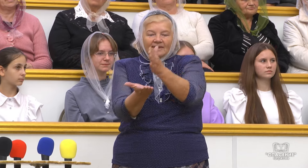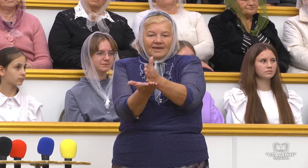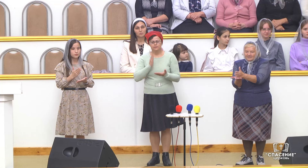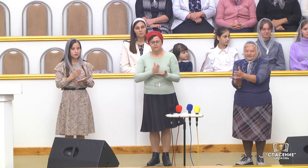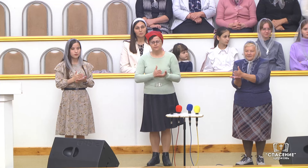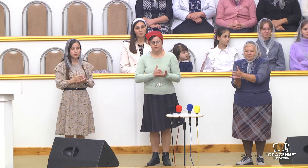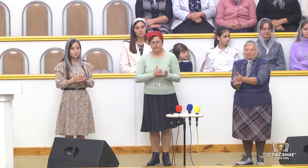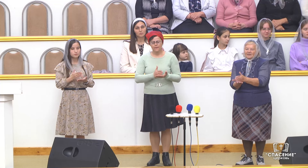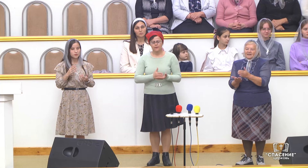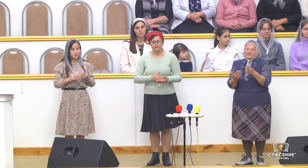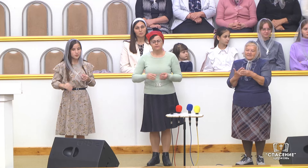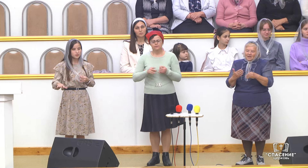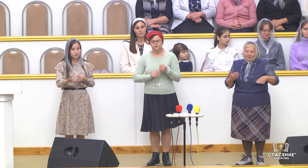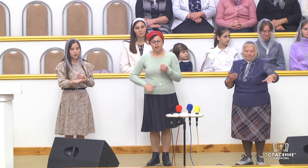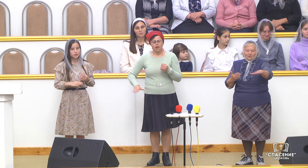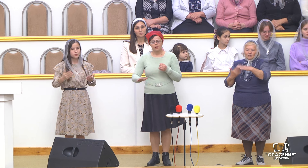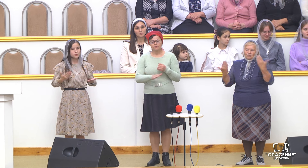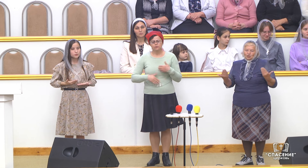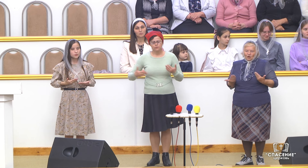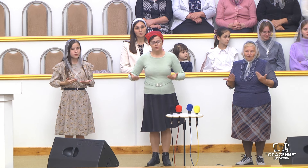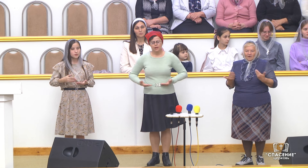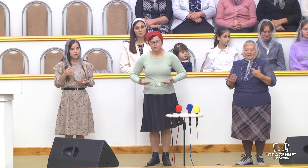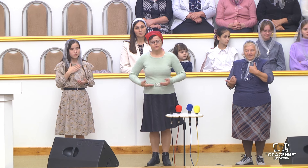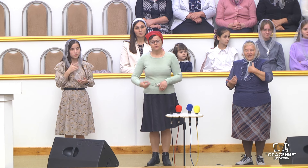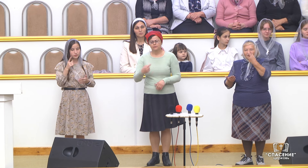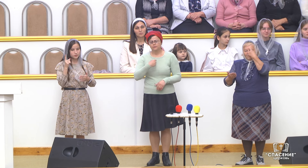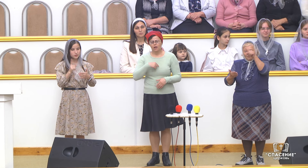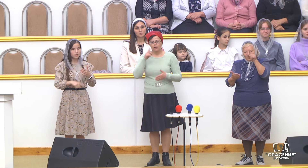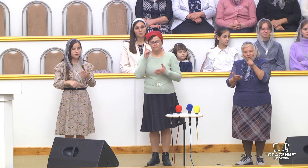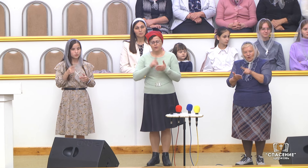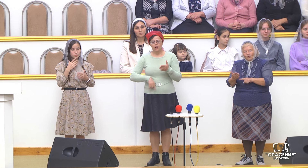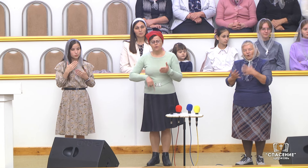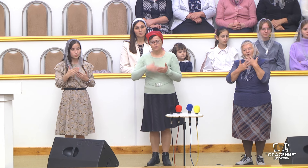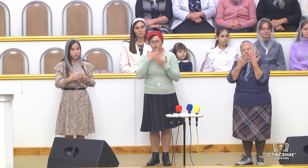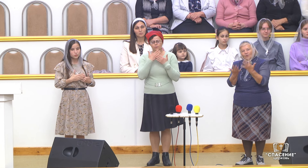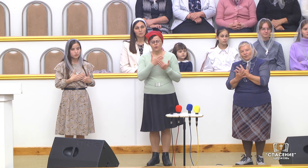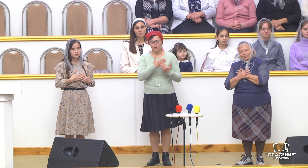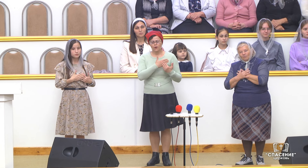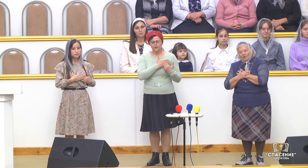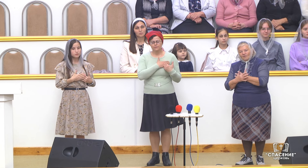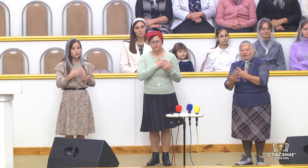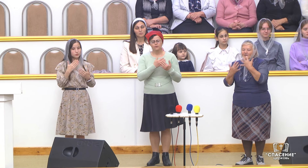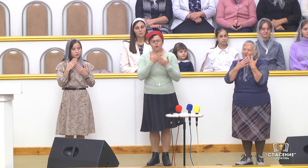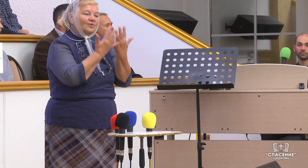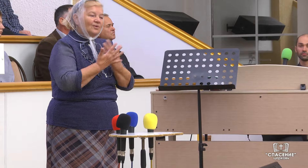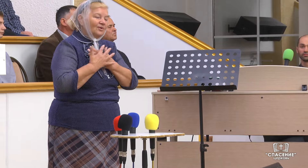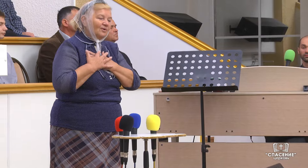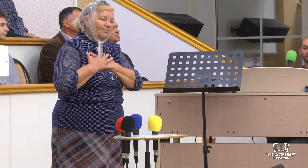На земле живу я, веря и любя, любя. И не